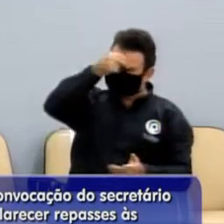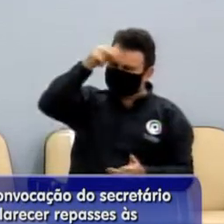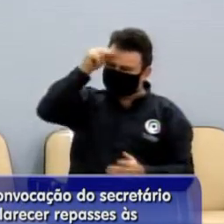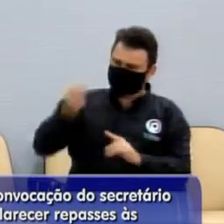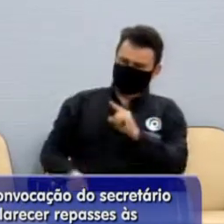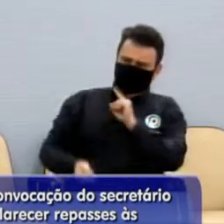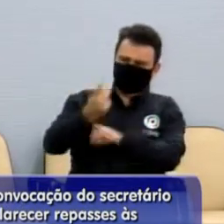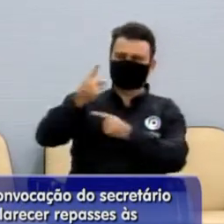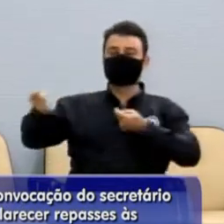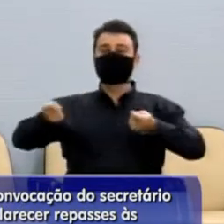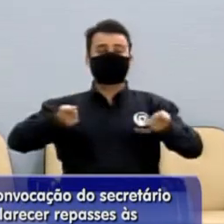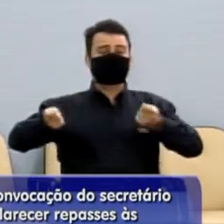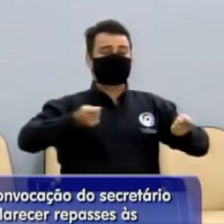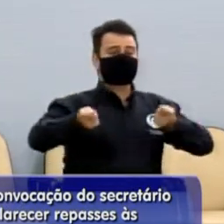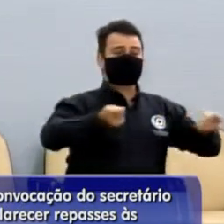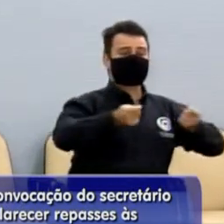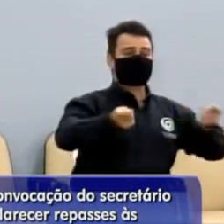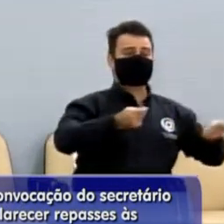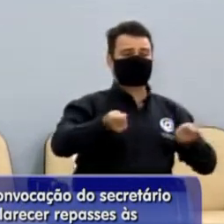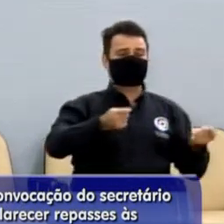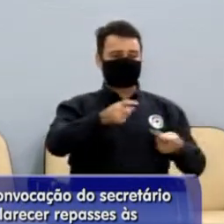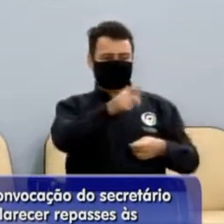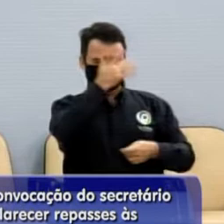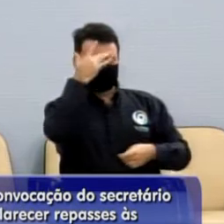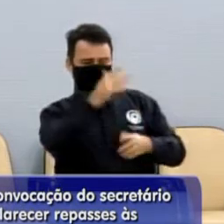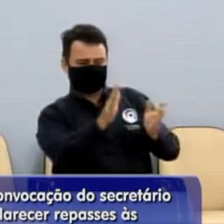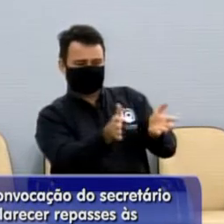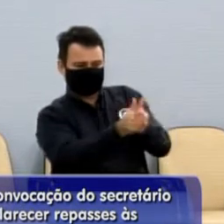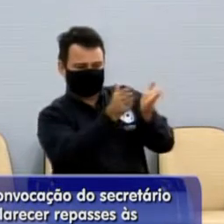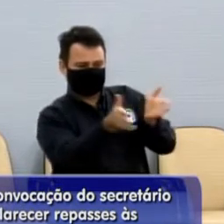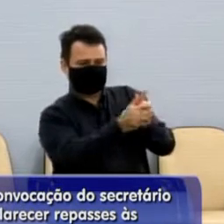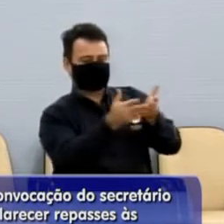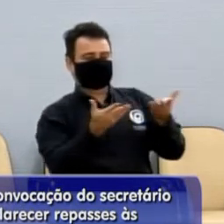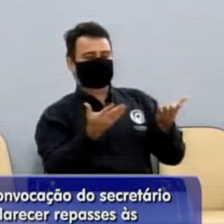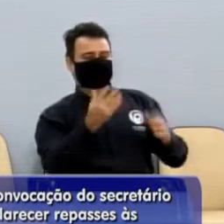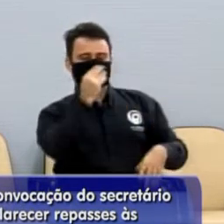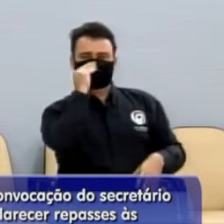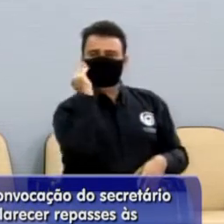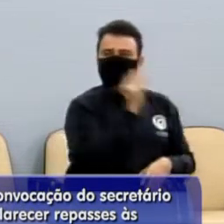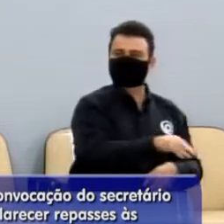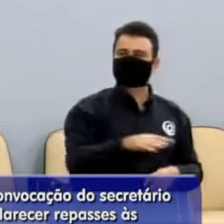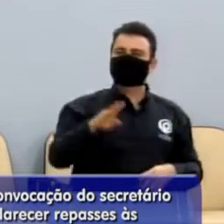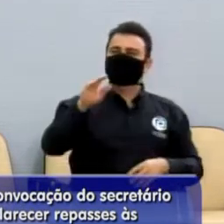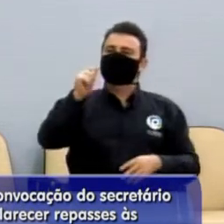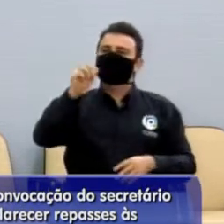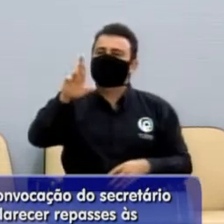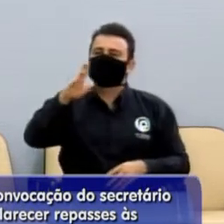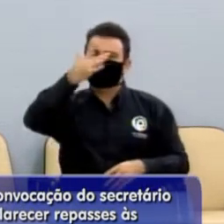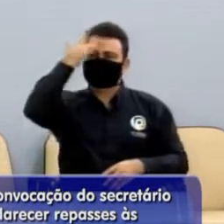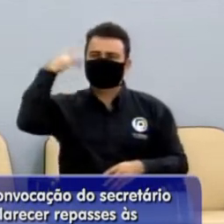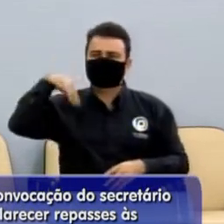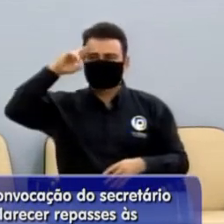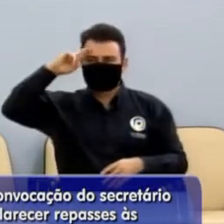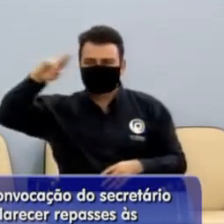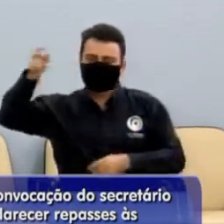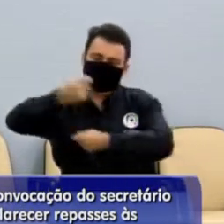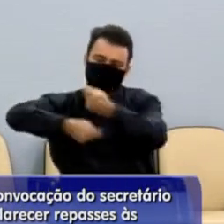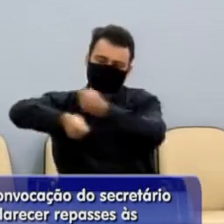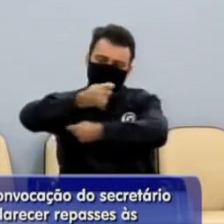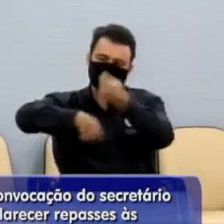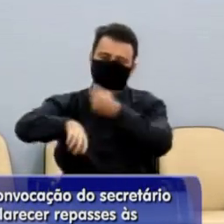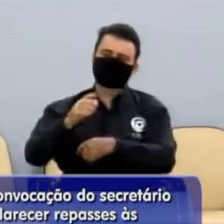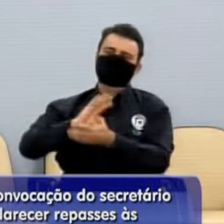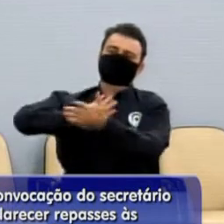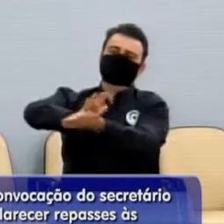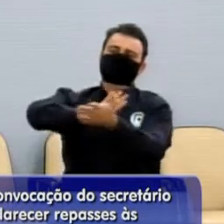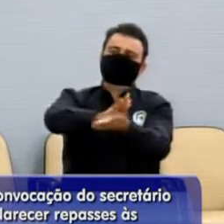que fala grosso com os mais pobres, que é cruel com os donos de bares, com os pequenos comerciantes, e